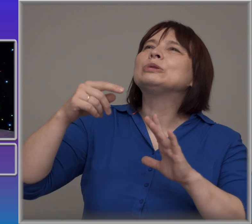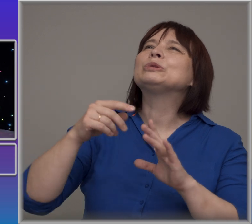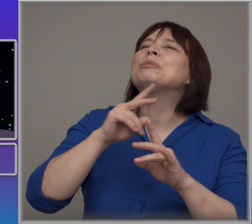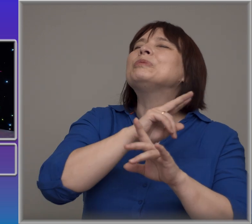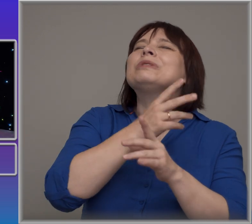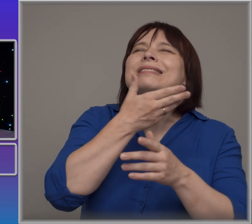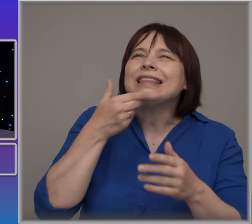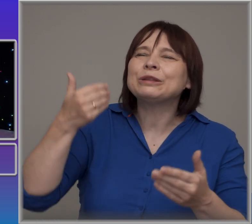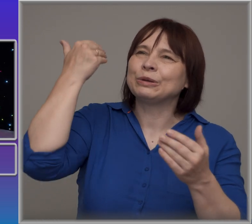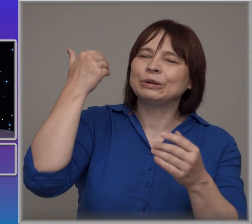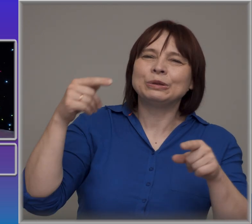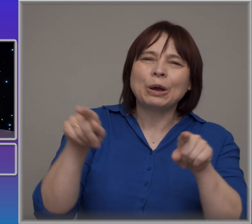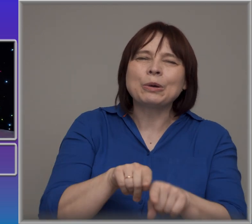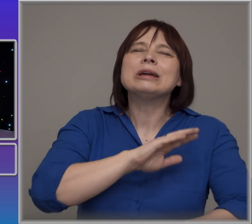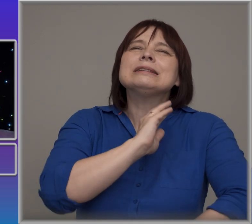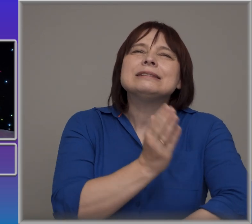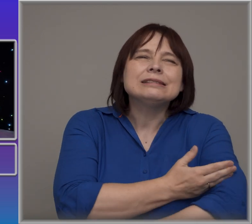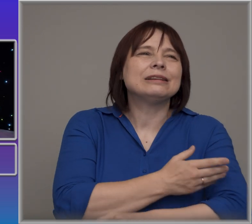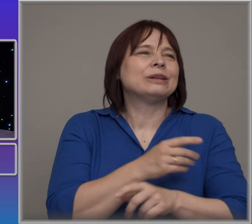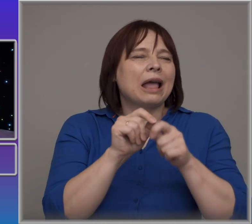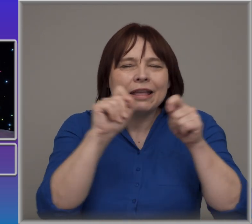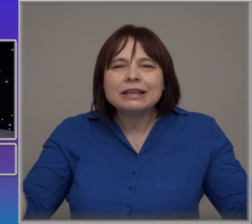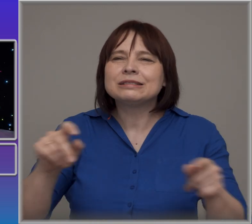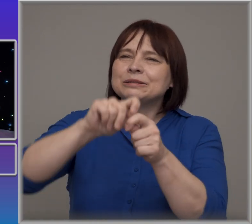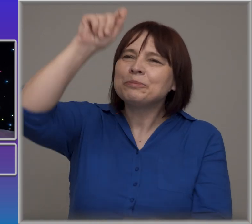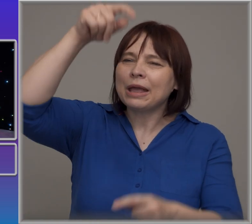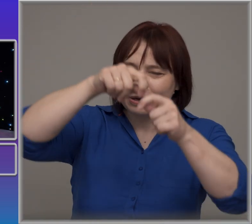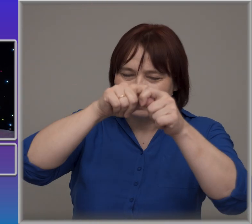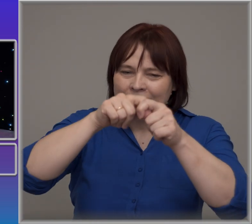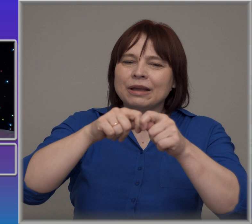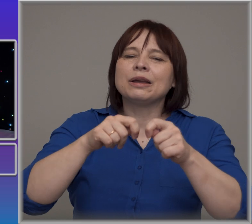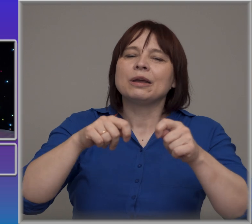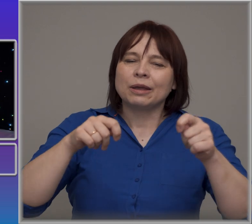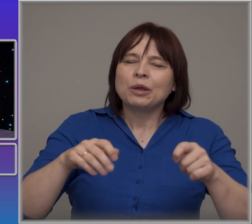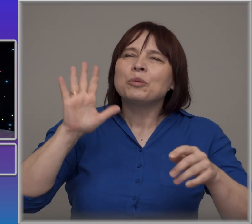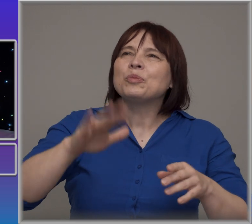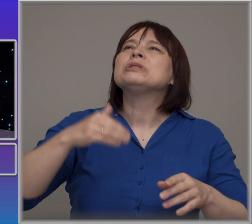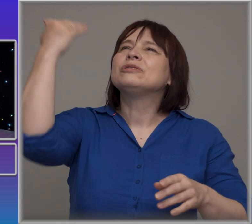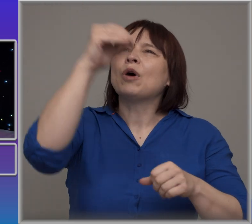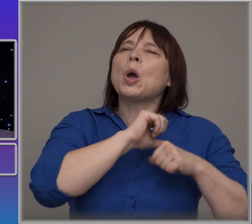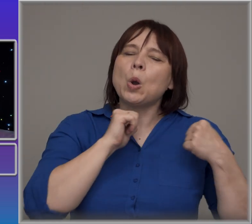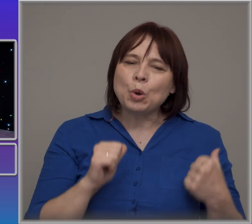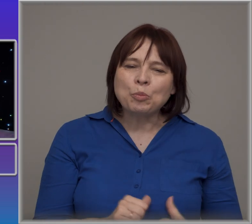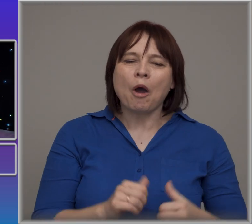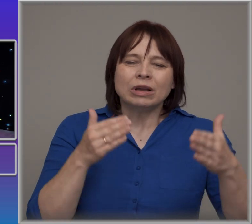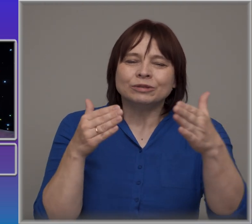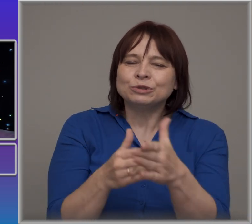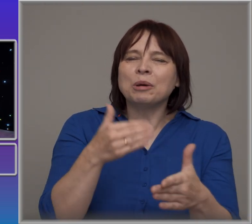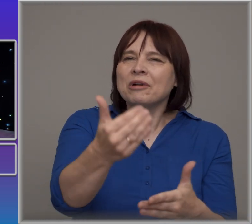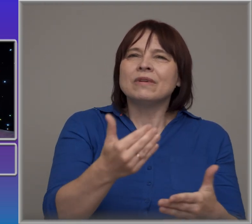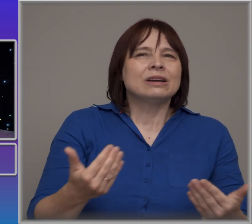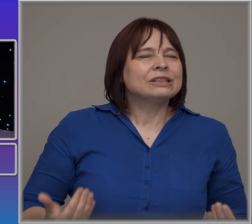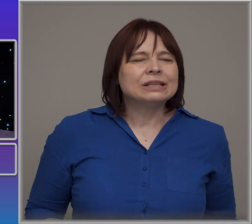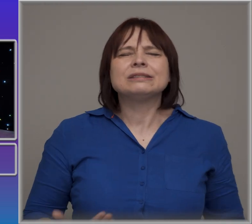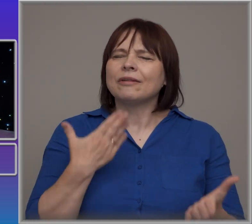защита, благодать, милость и любовь Твоя бесконечная, все поглощающая, не имеющая, Господь,